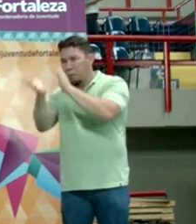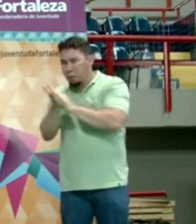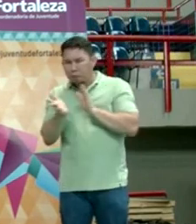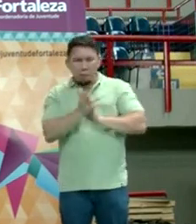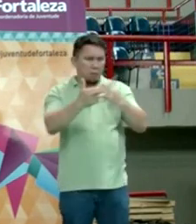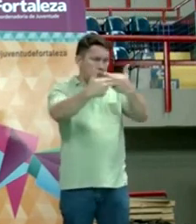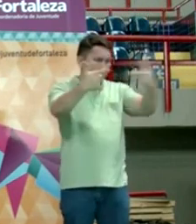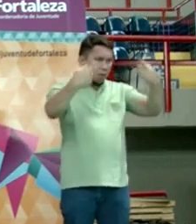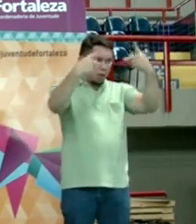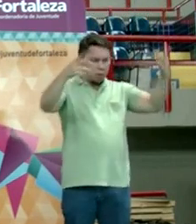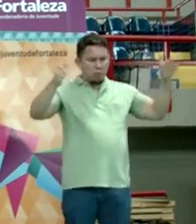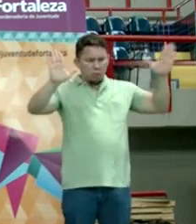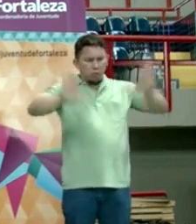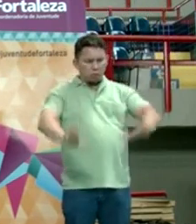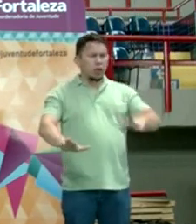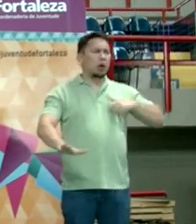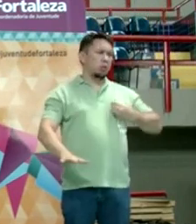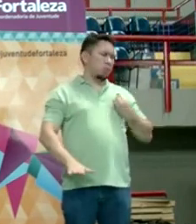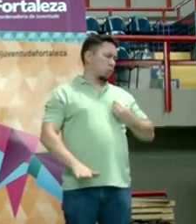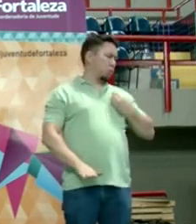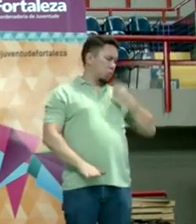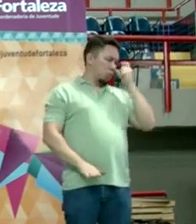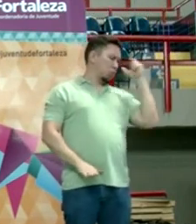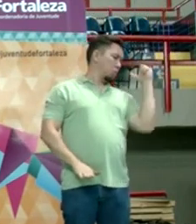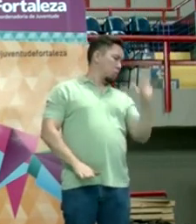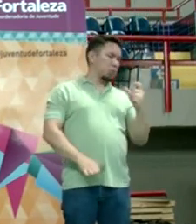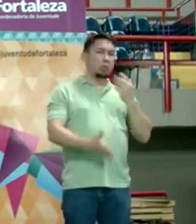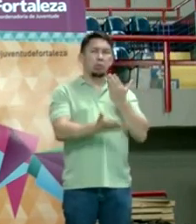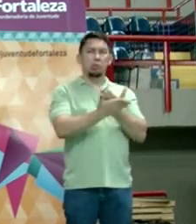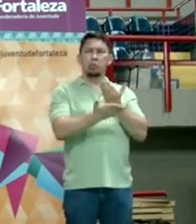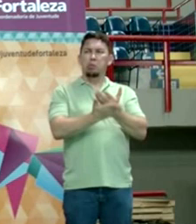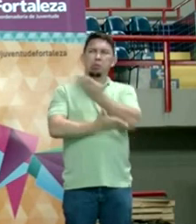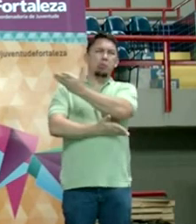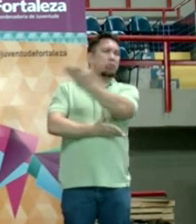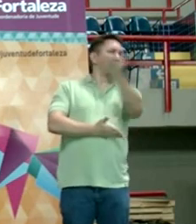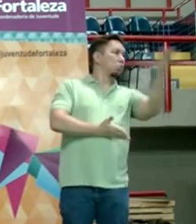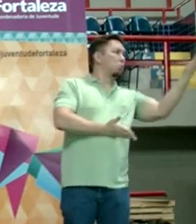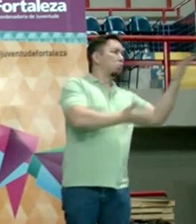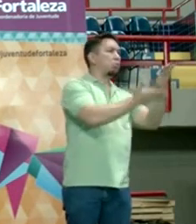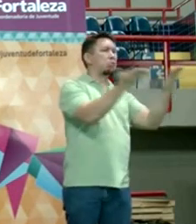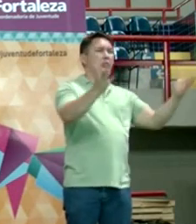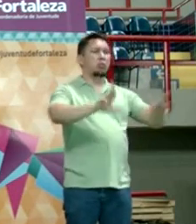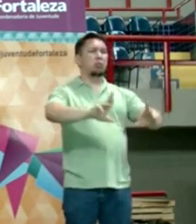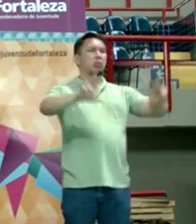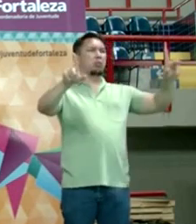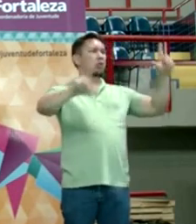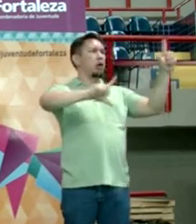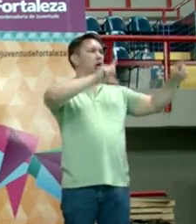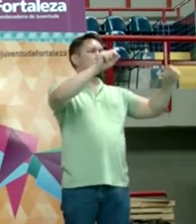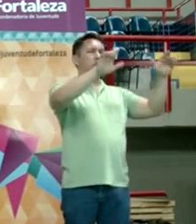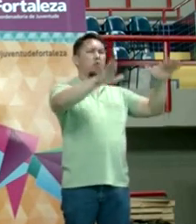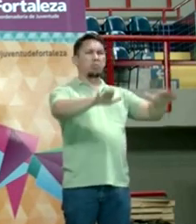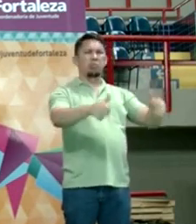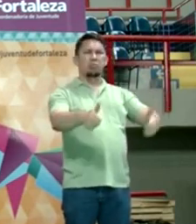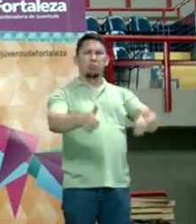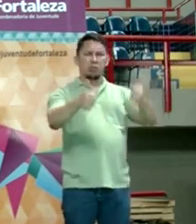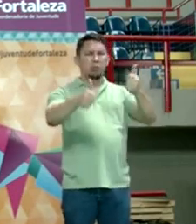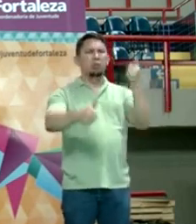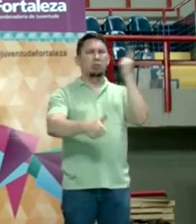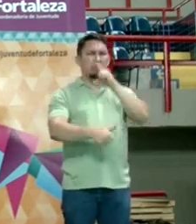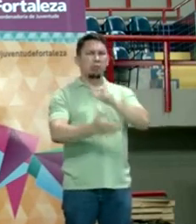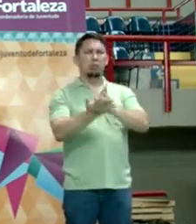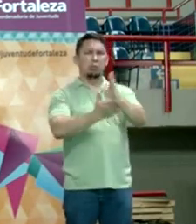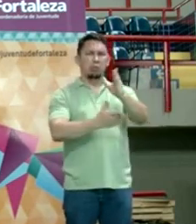vocês, né? Esse grupo seleto de pessoas que se diferencia dos demais, né?